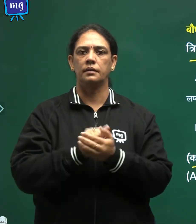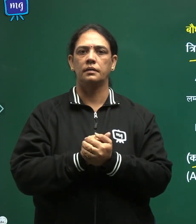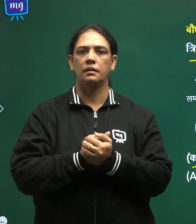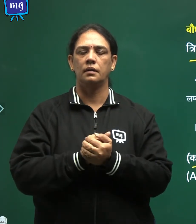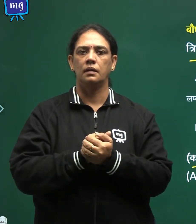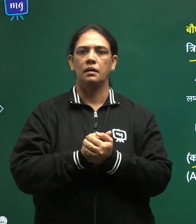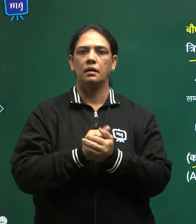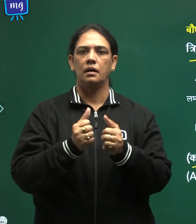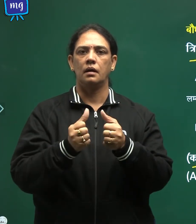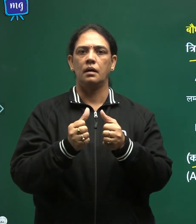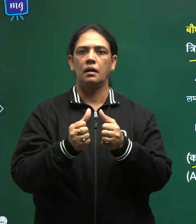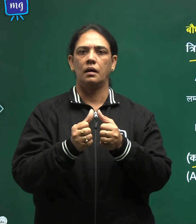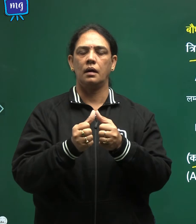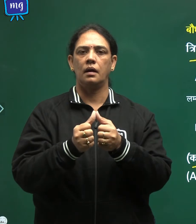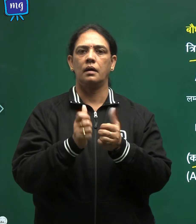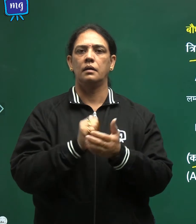आधार,